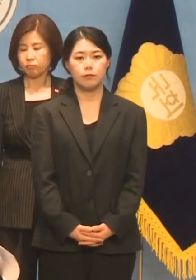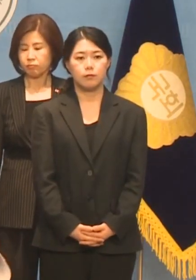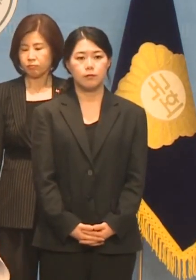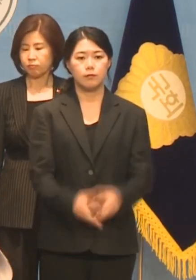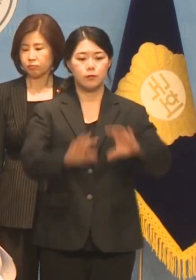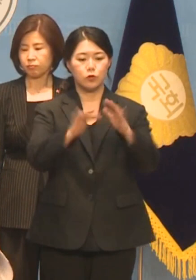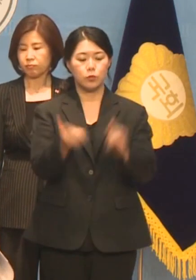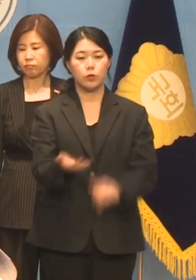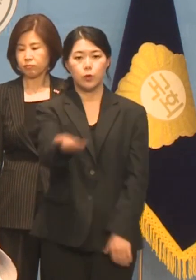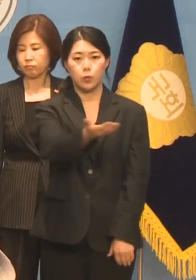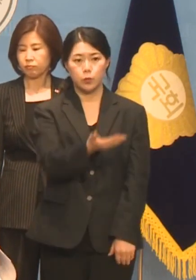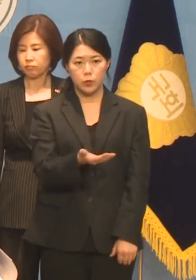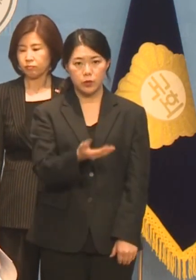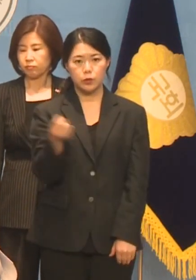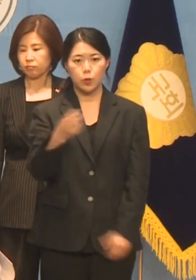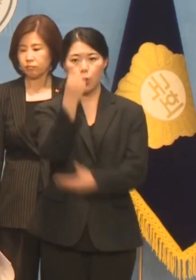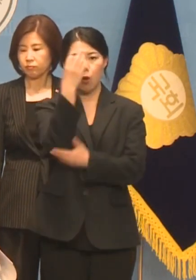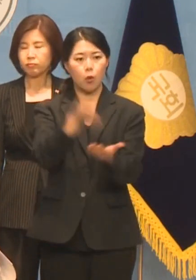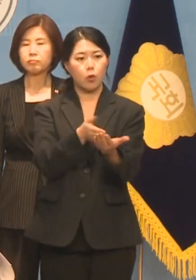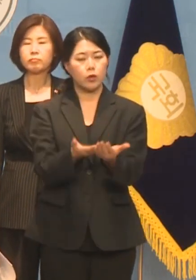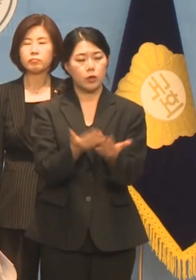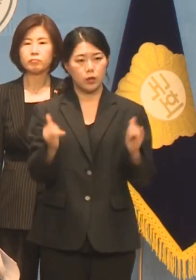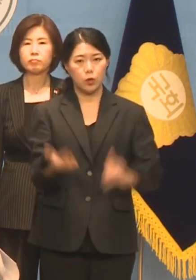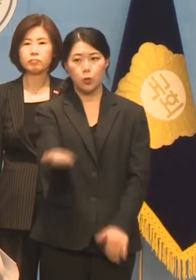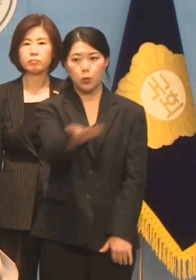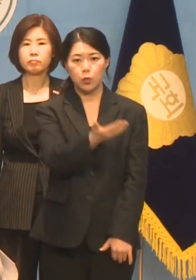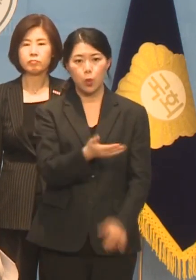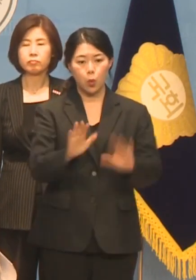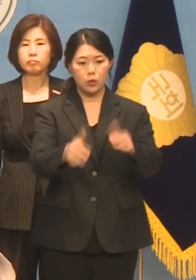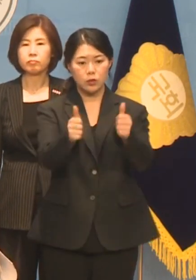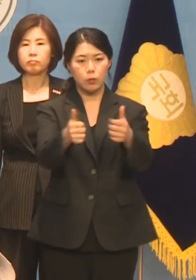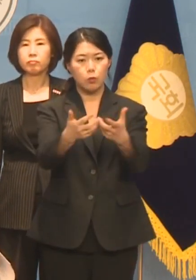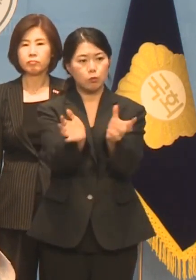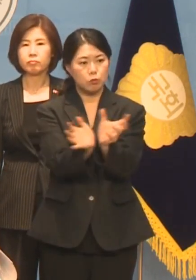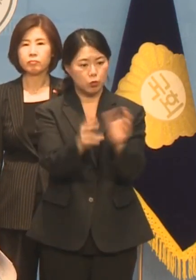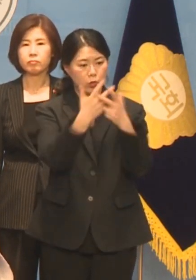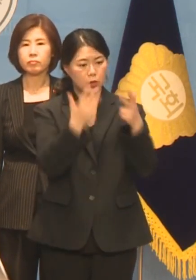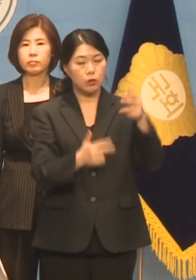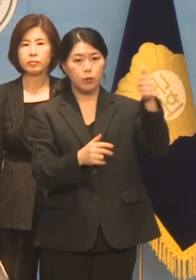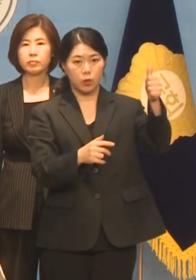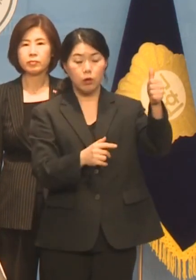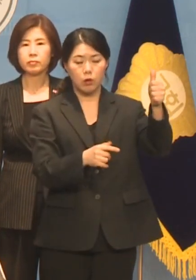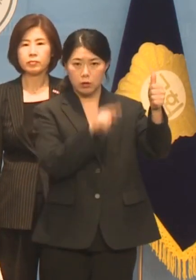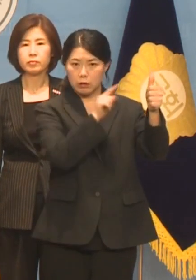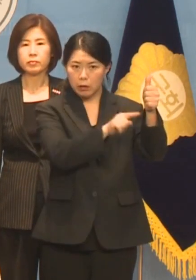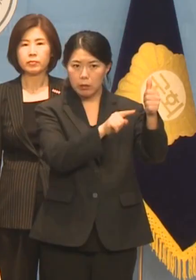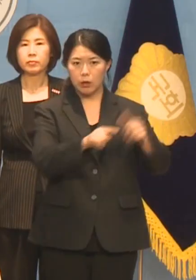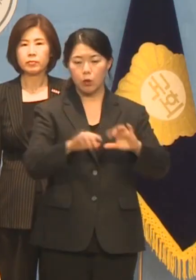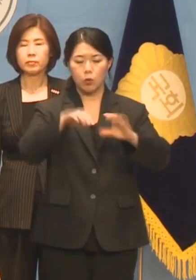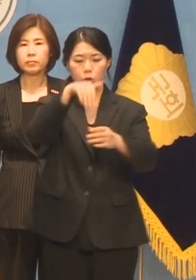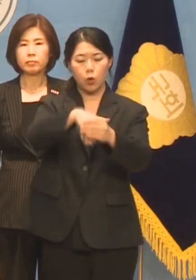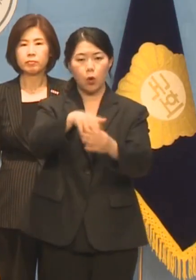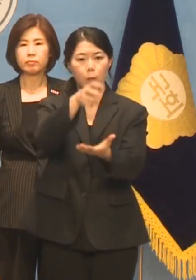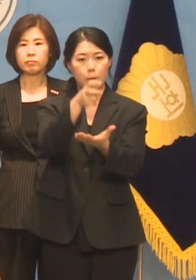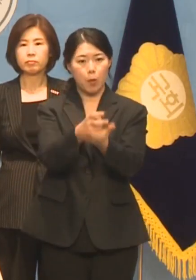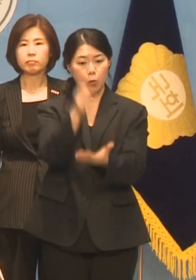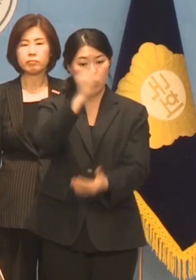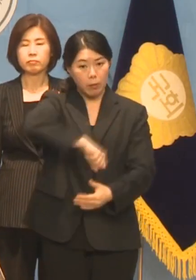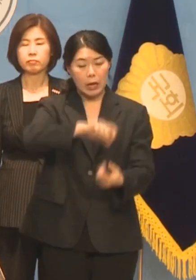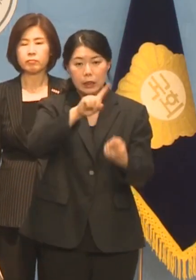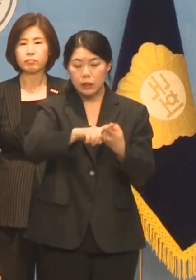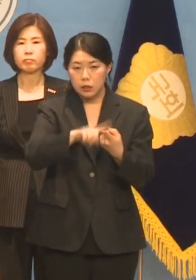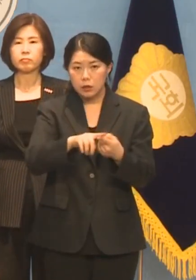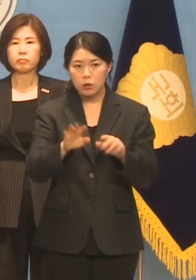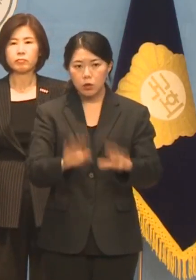존경하는 국민 여러분, 그리고 언론인 여러분, 오늘 사법부는 이재명 더불어민주당 대표의 공직선거법 위반 혐의에